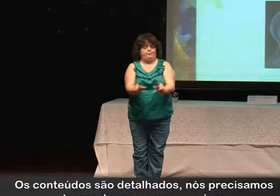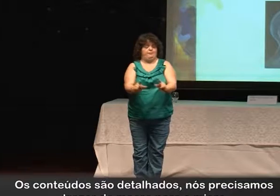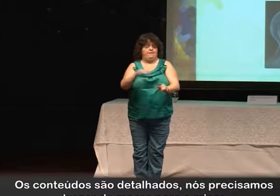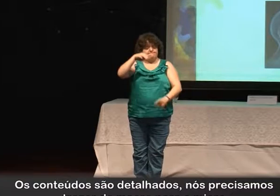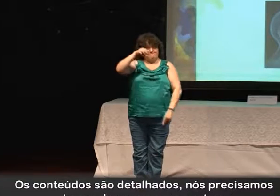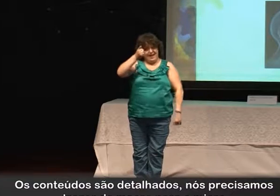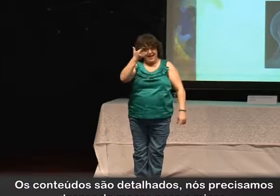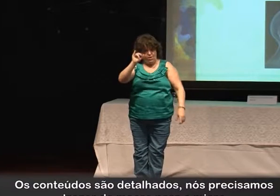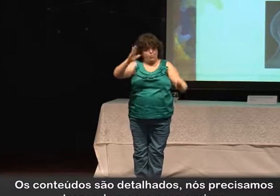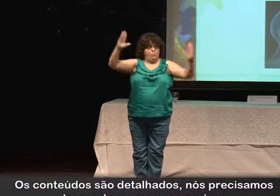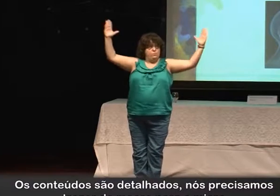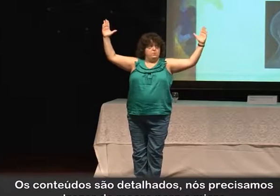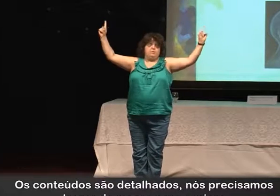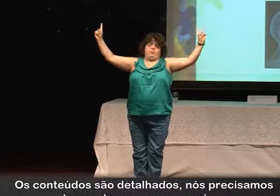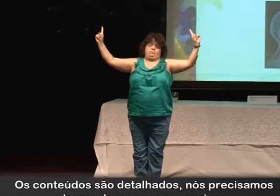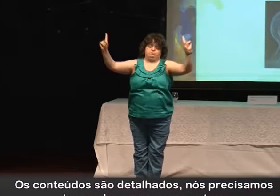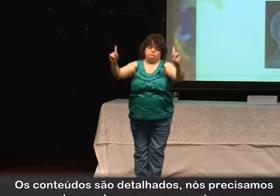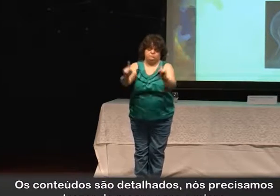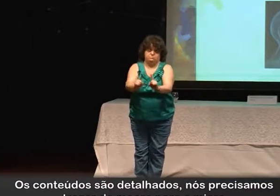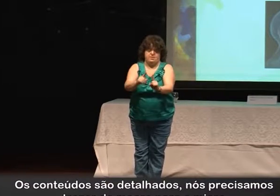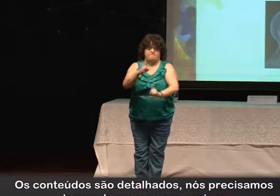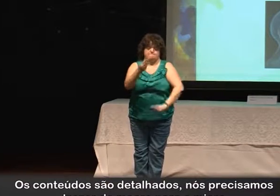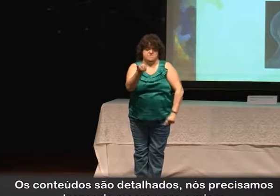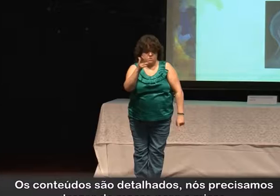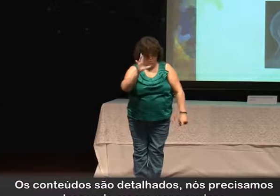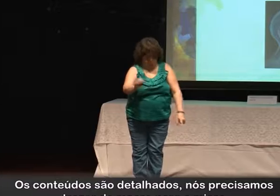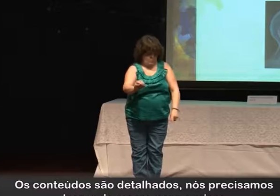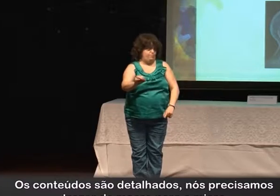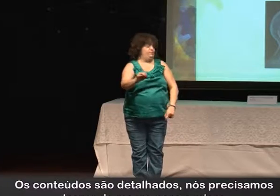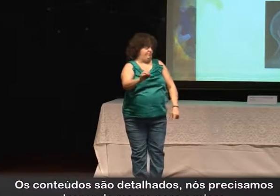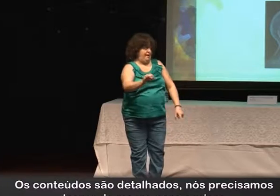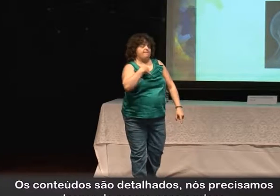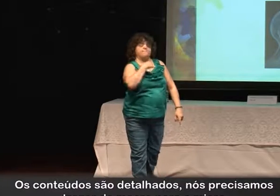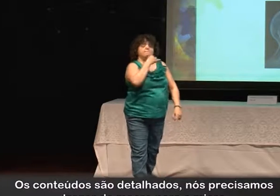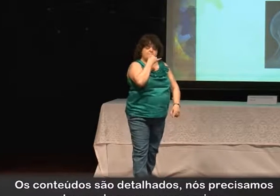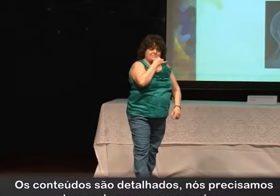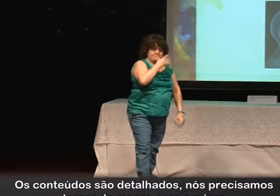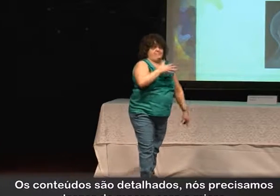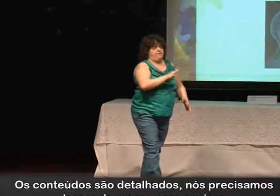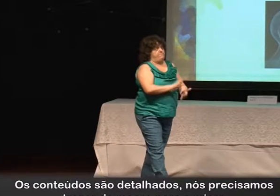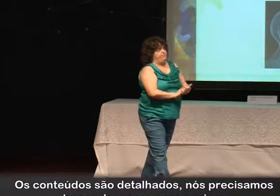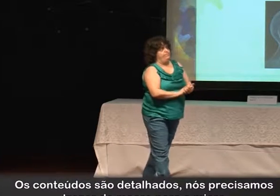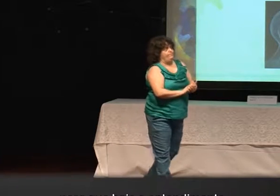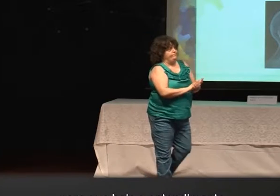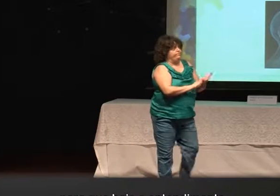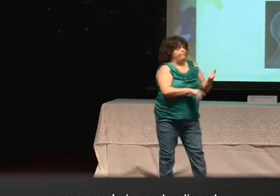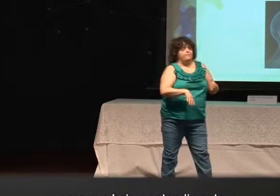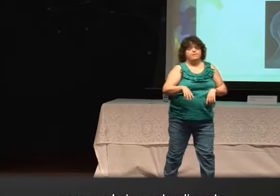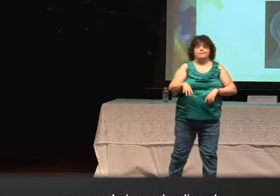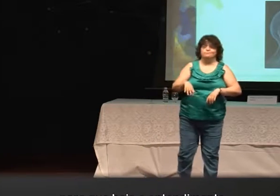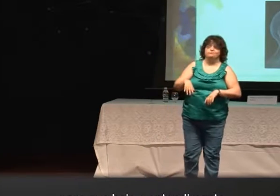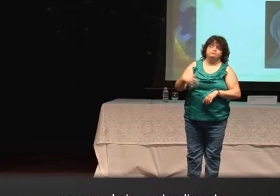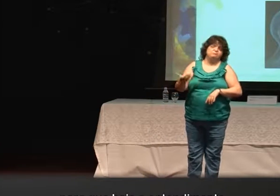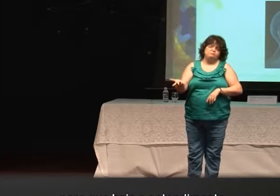Os conteúdos são detalhados. Nós precisamos trazer do macro para o micro, para que haja o